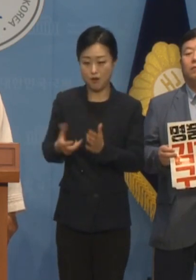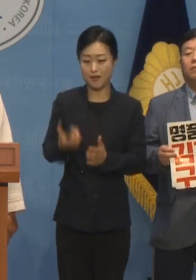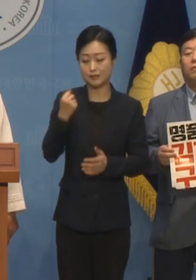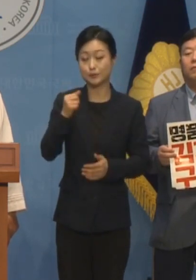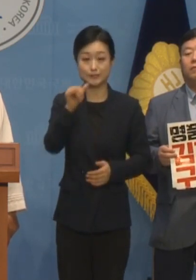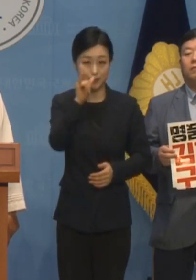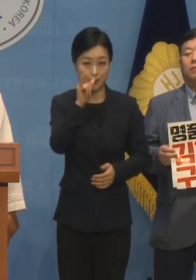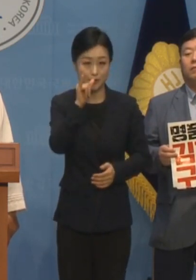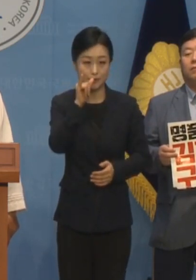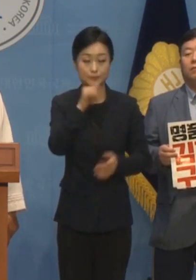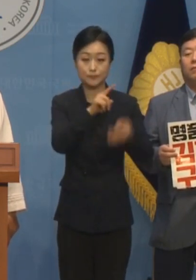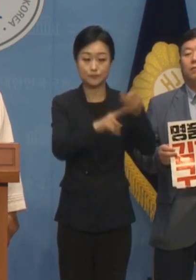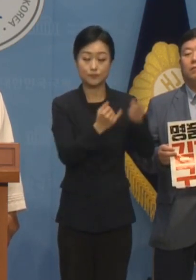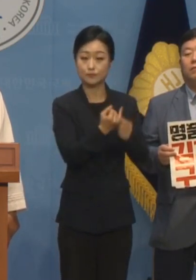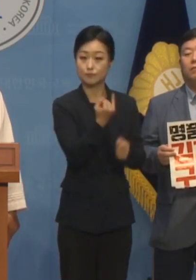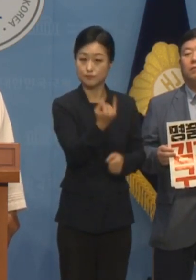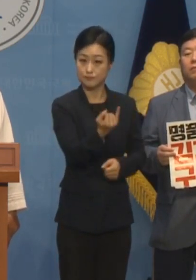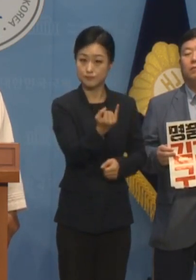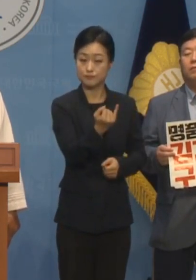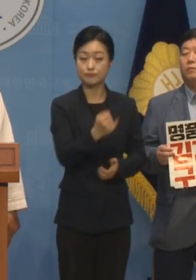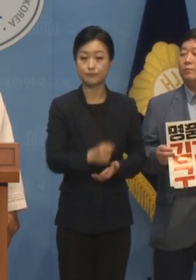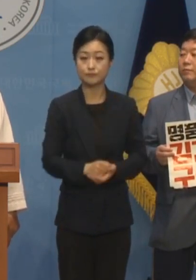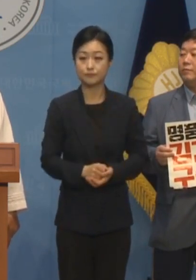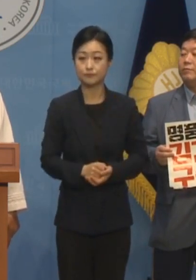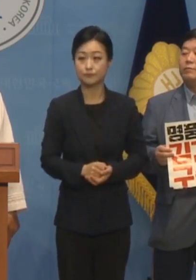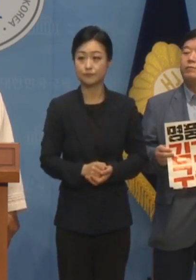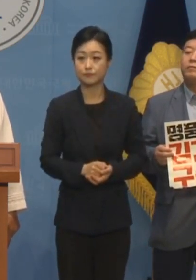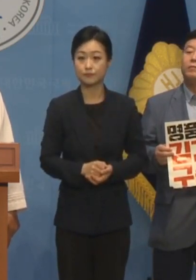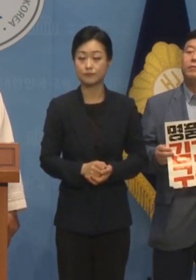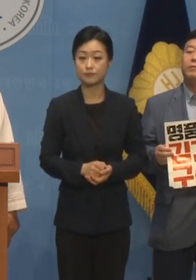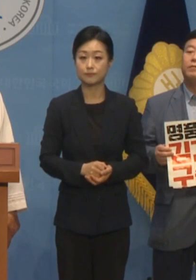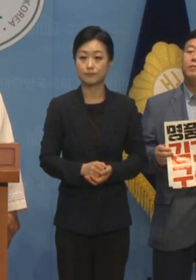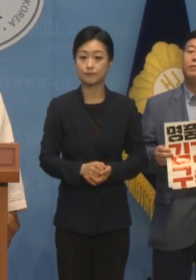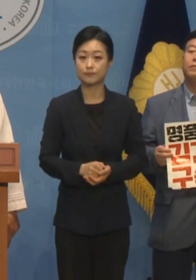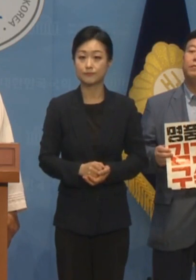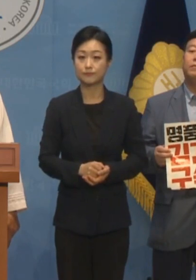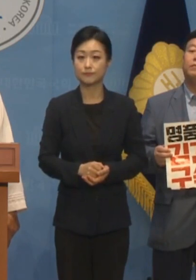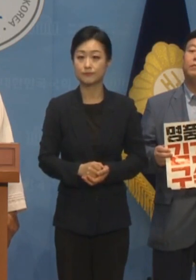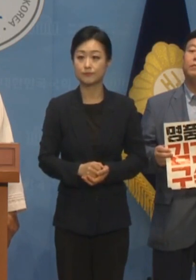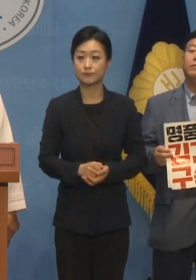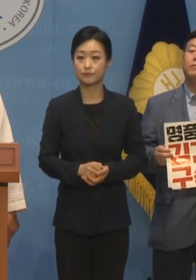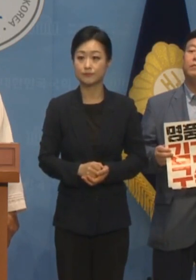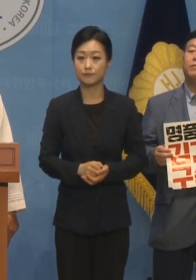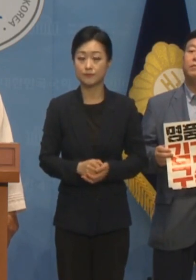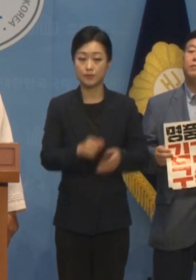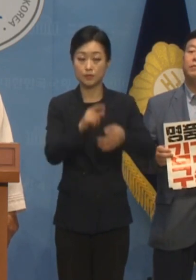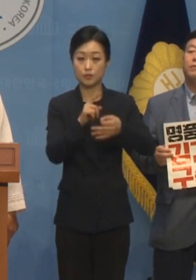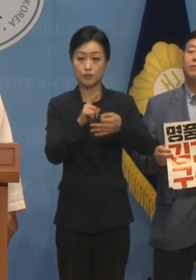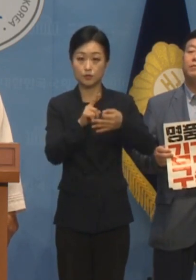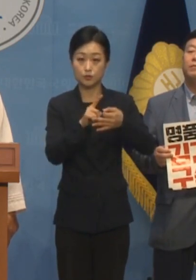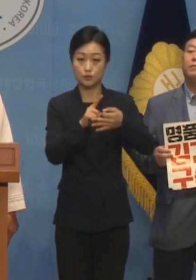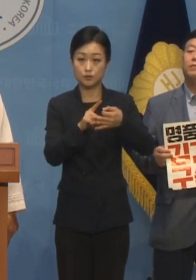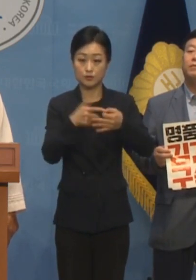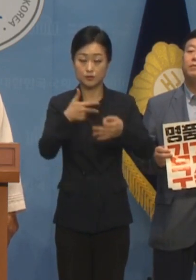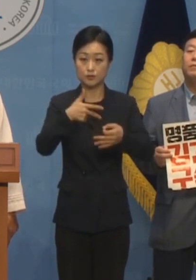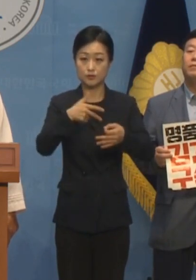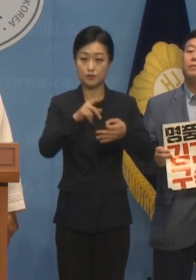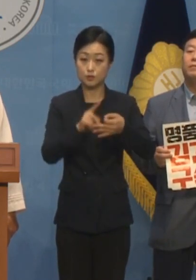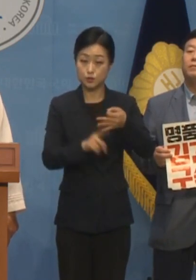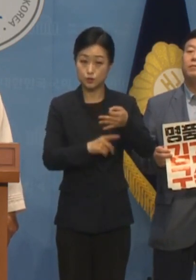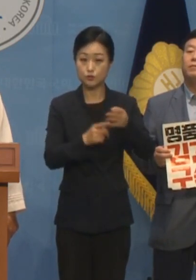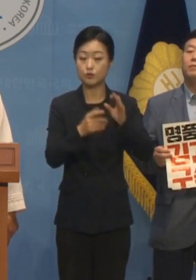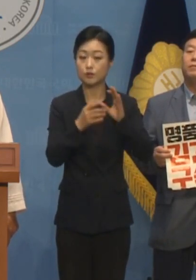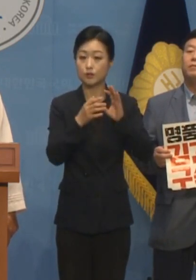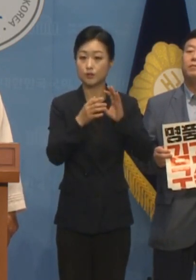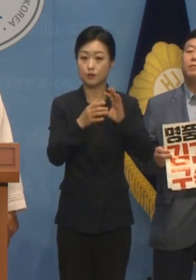있습니다. 김건희 씨가 그 정대택 그 윤석열, 최은순 이렇게 정대택 회장이